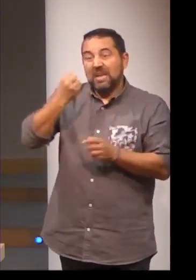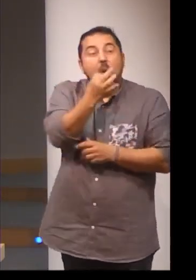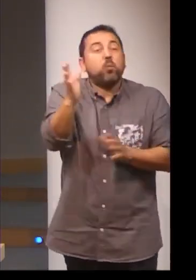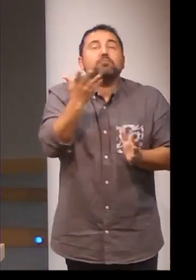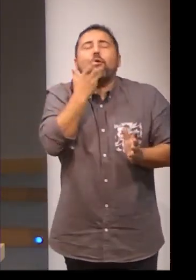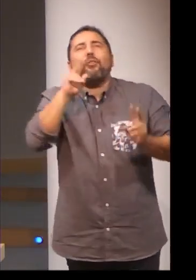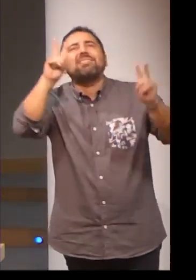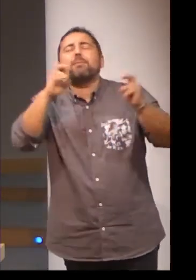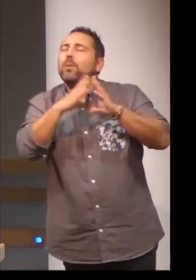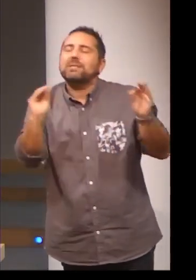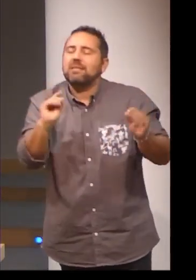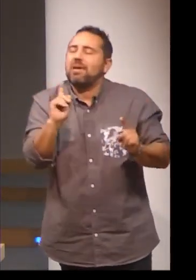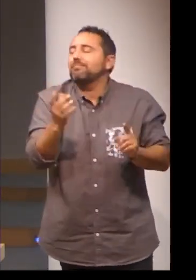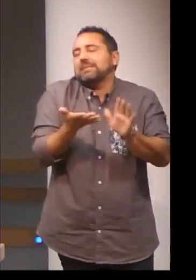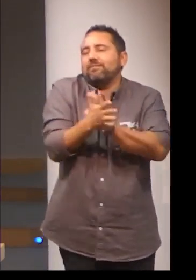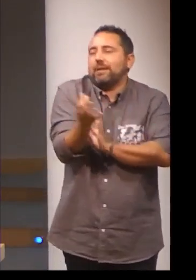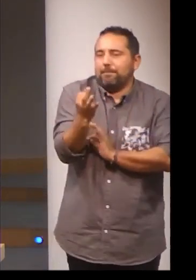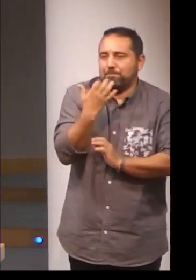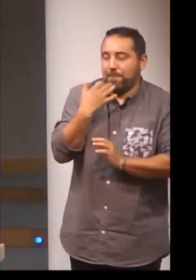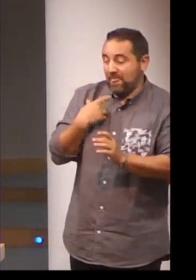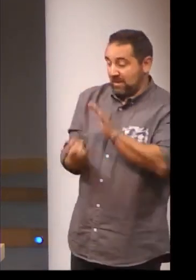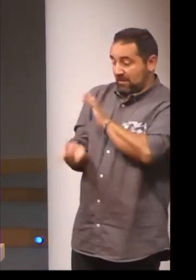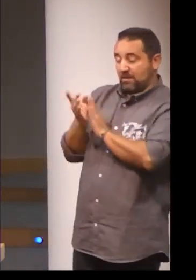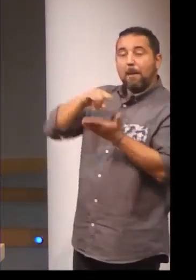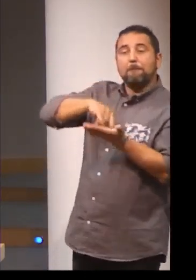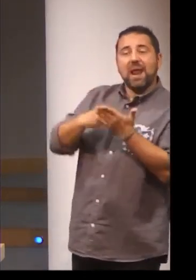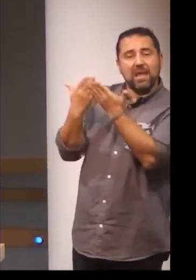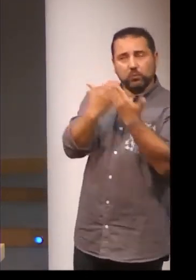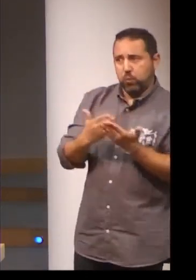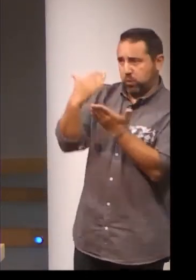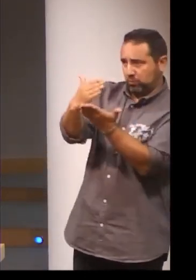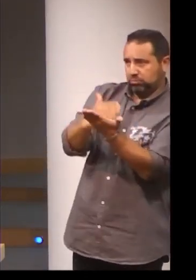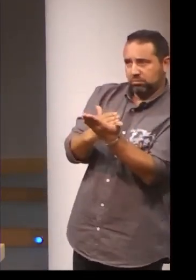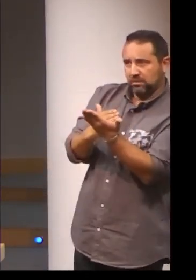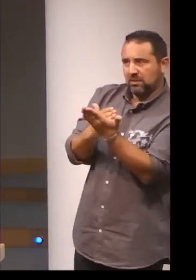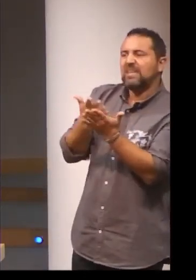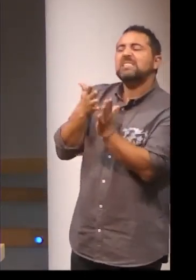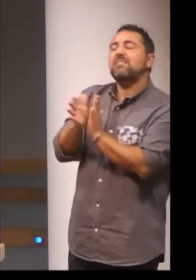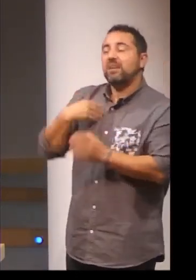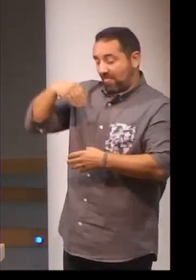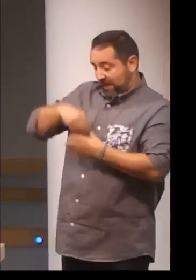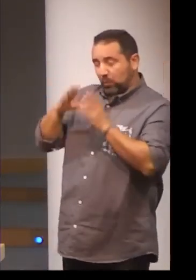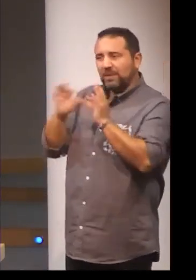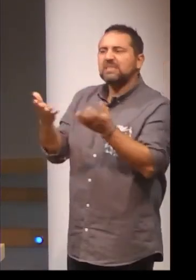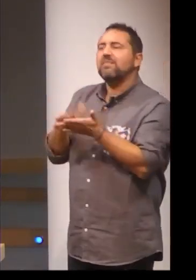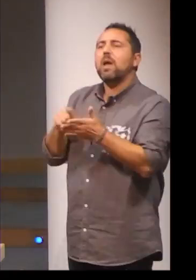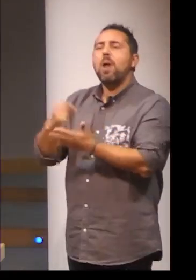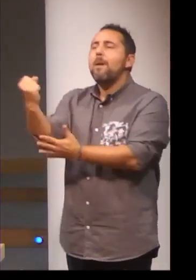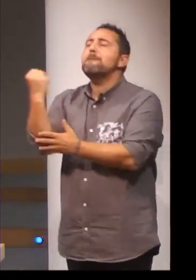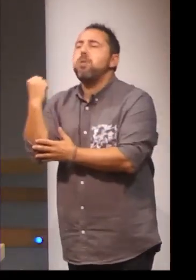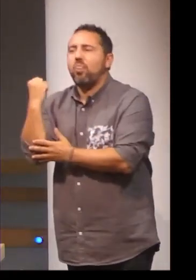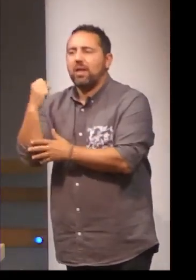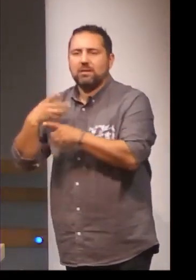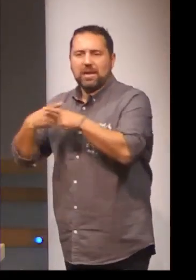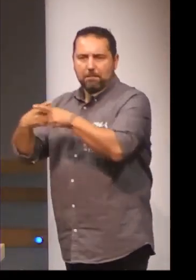importante dejarlo claro. Cuando se genera un plan de estudios, lo que estamos generando dentro de la universidad es un reparto de poder. Estamos repartiendo créditos.